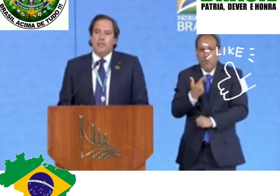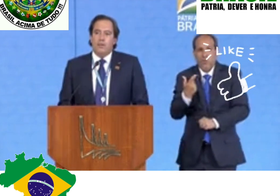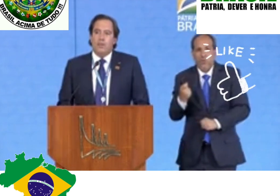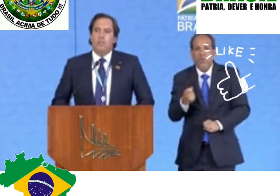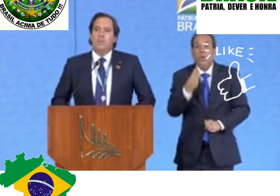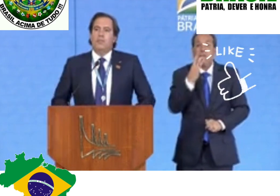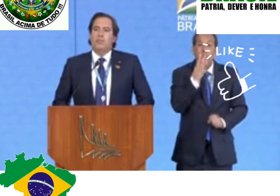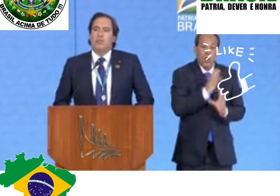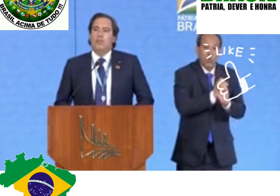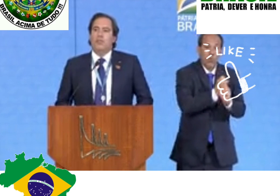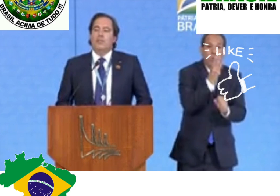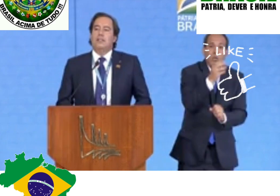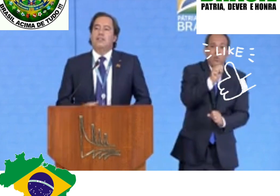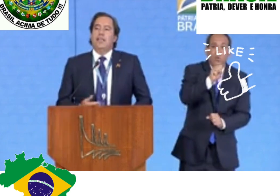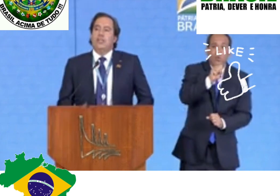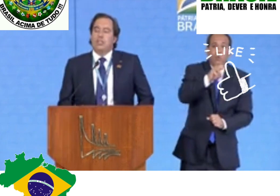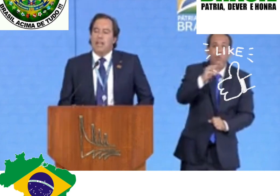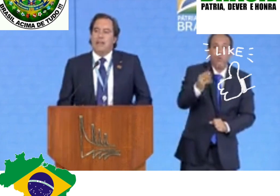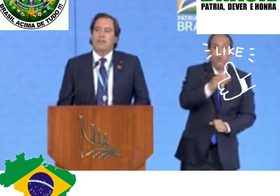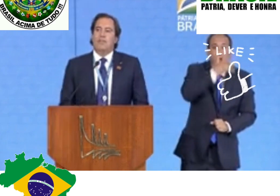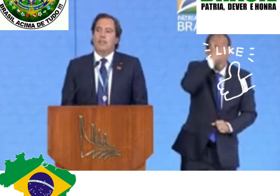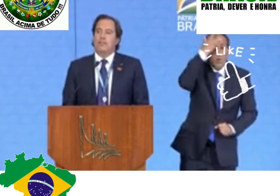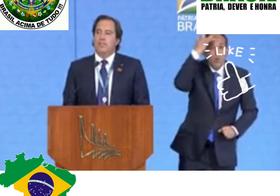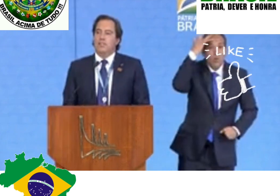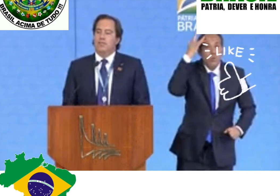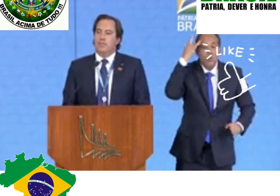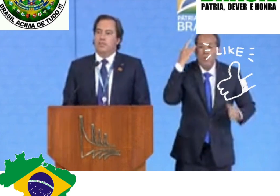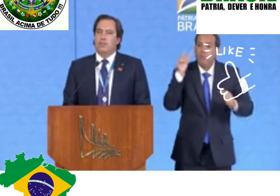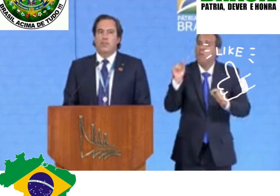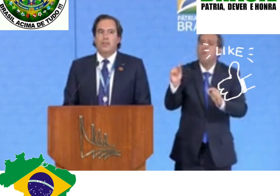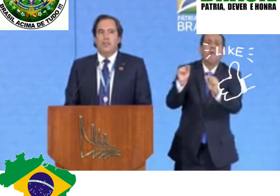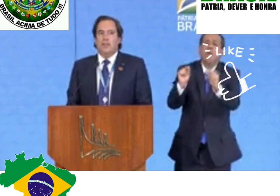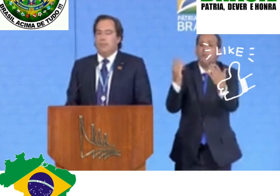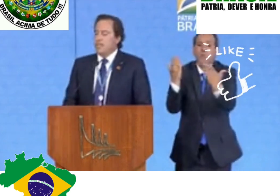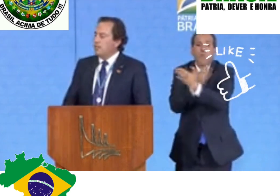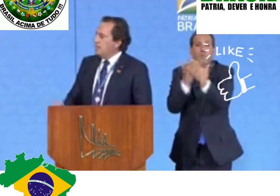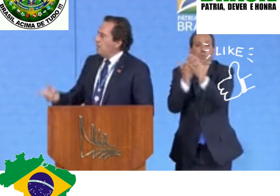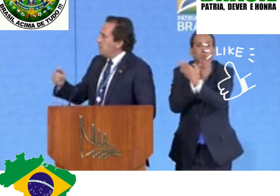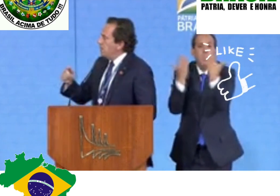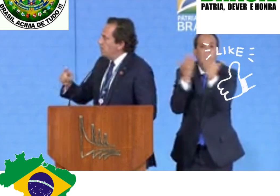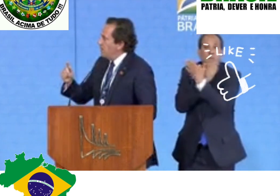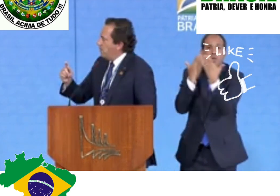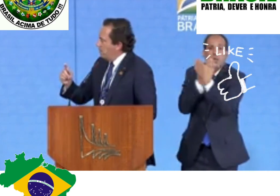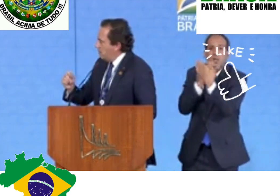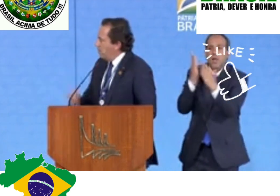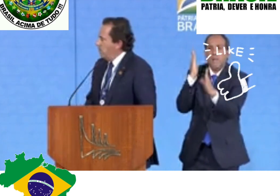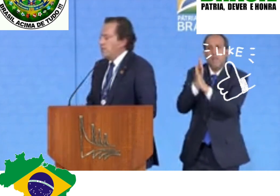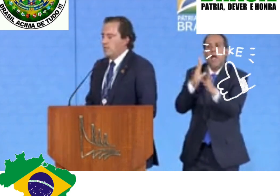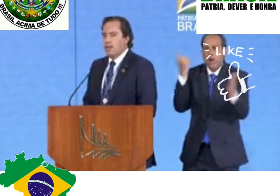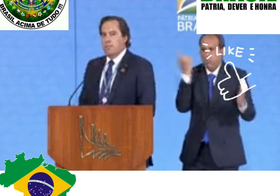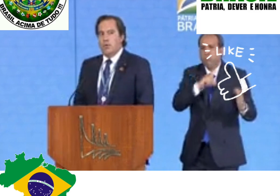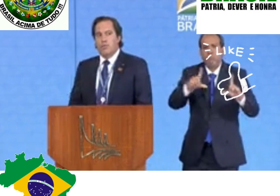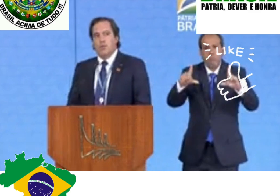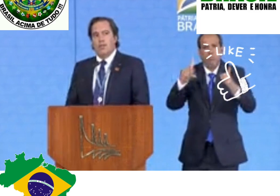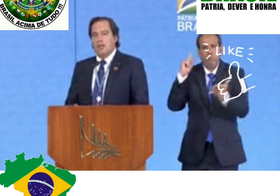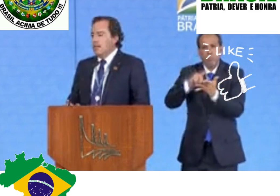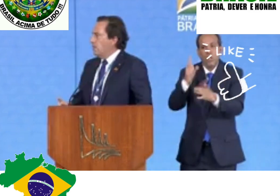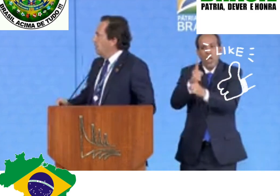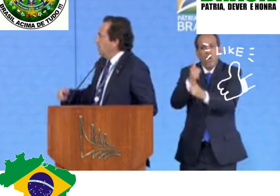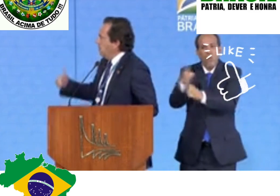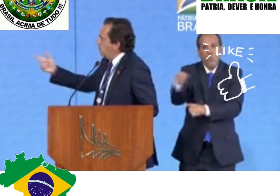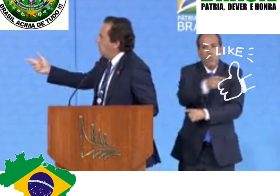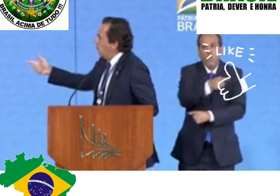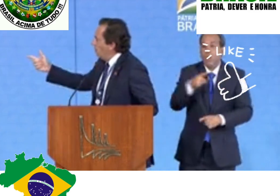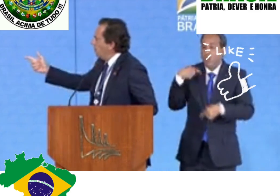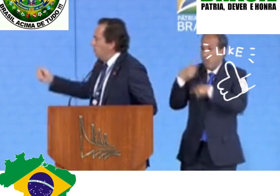38 milhões de pessoas deixaram de ser invisíveis. E, presidente, a gente vai ver aqui no vídeo daqui a pouco,